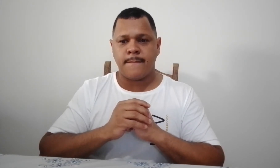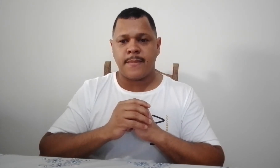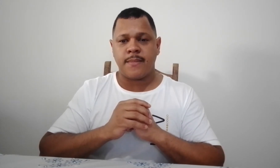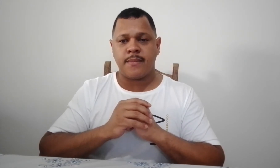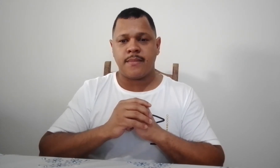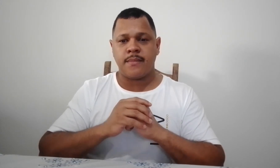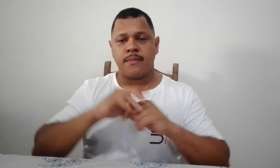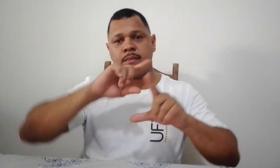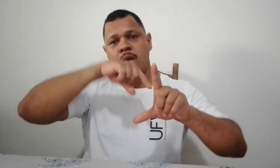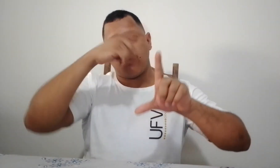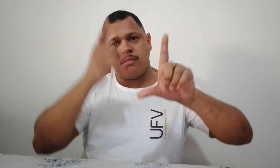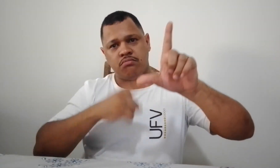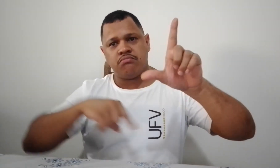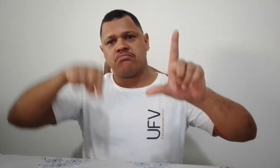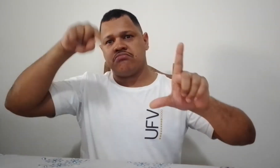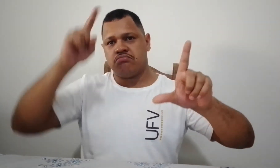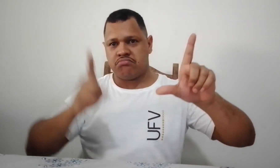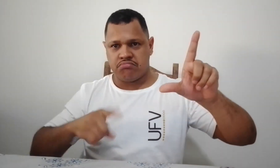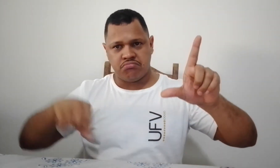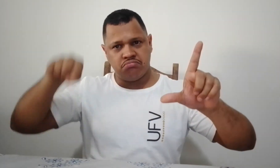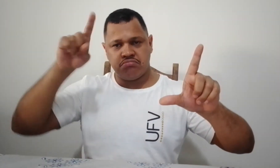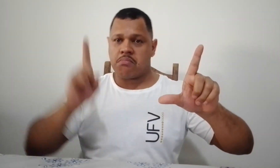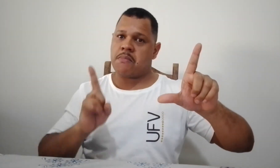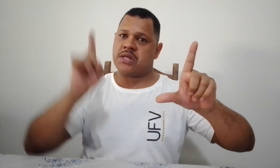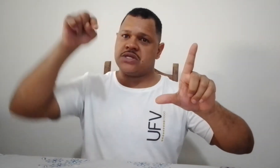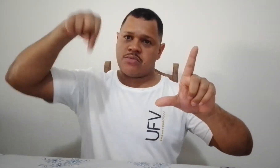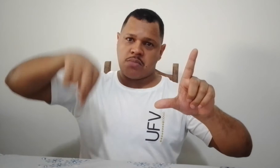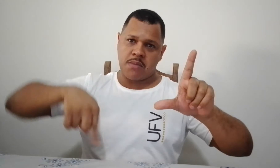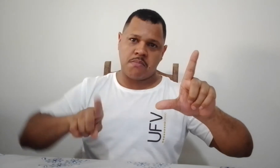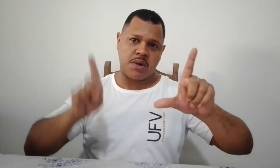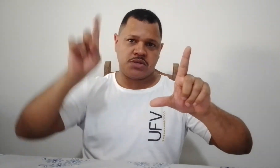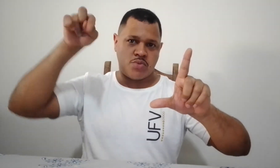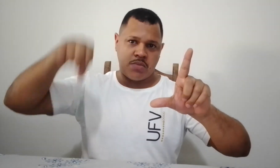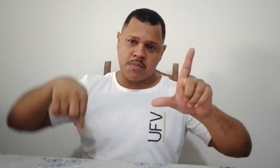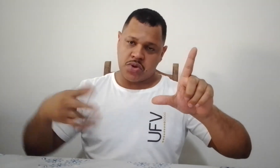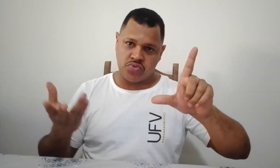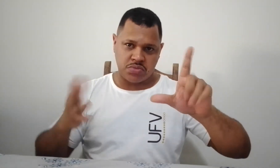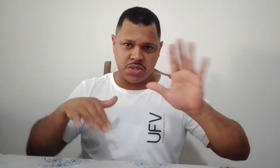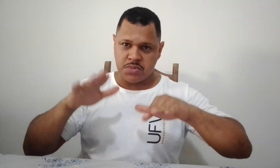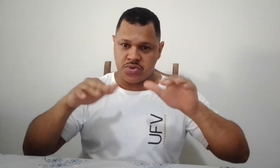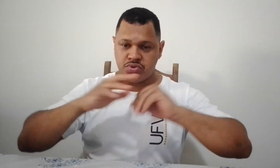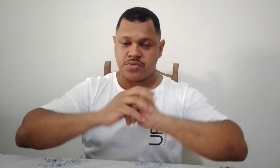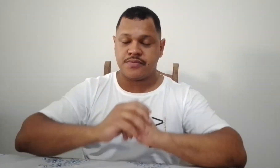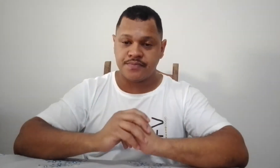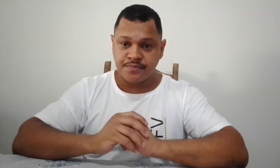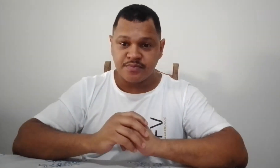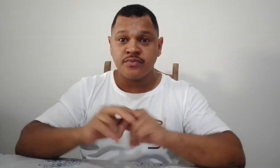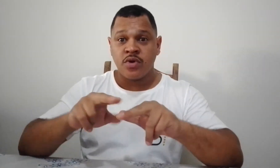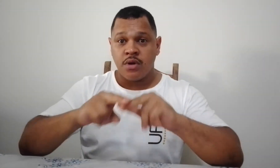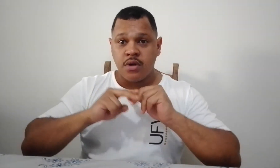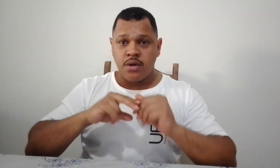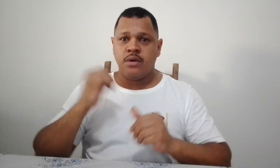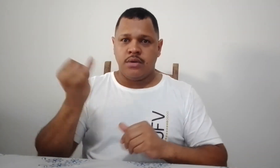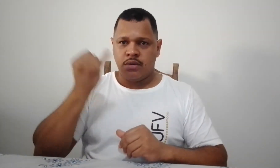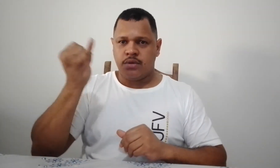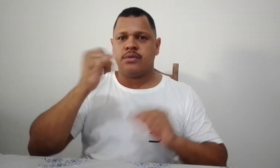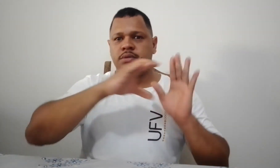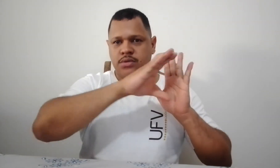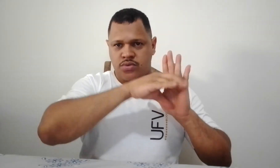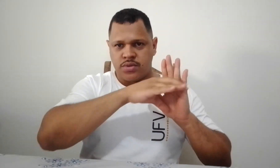cima ou para baixo. Bom, com isso a gente introduz uns conceitos que são o ângulo de